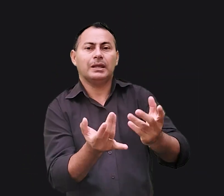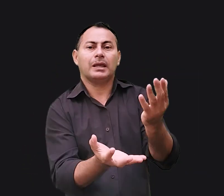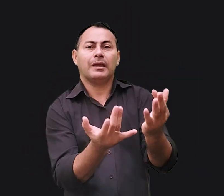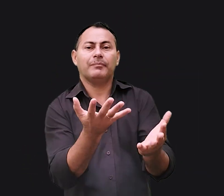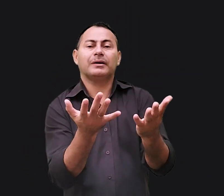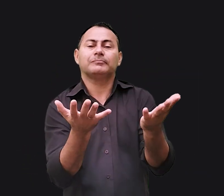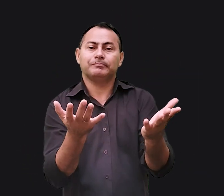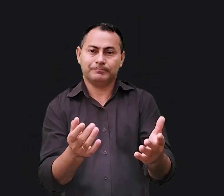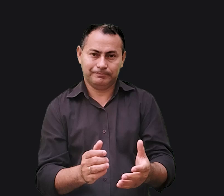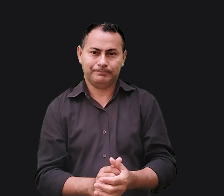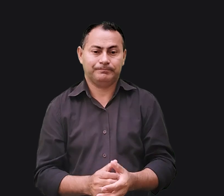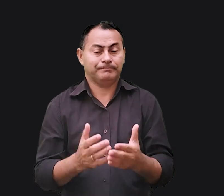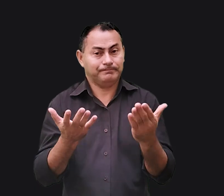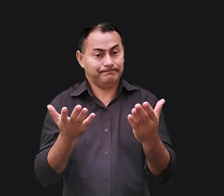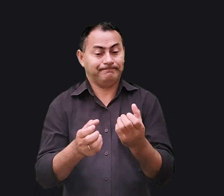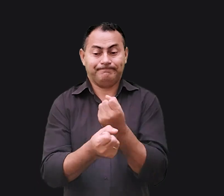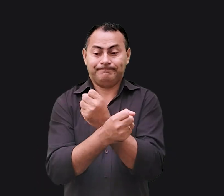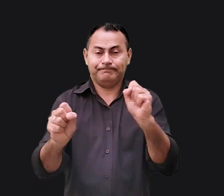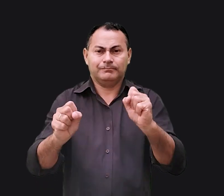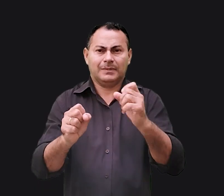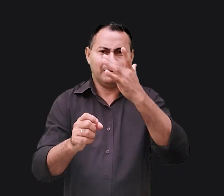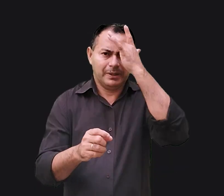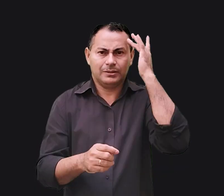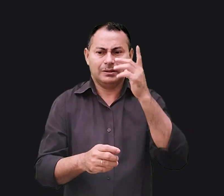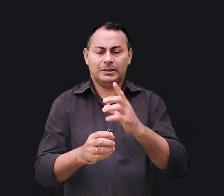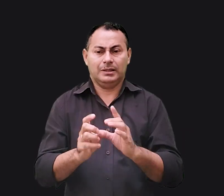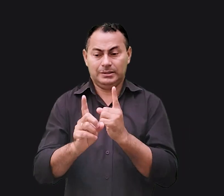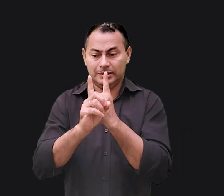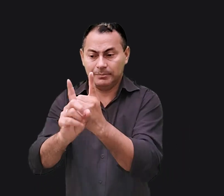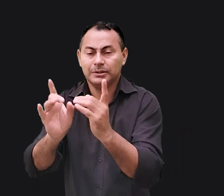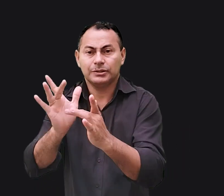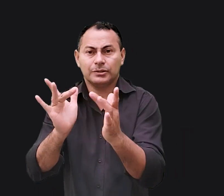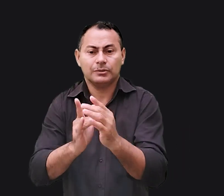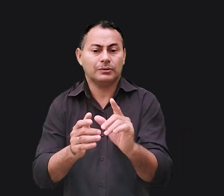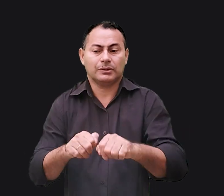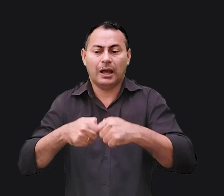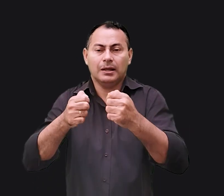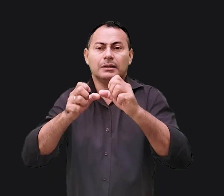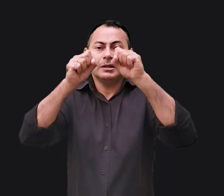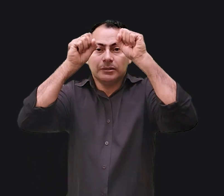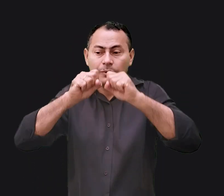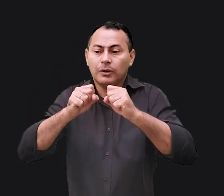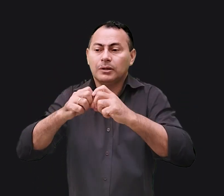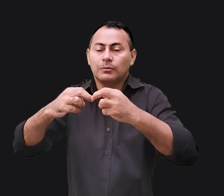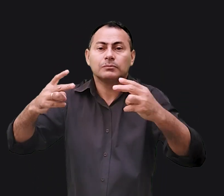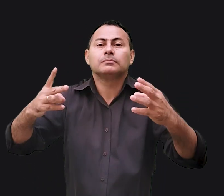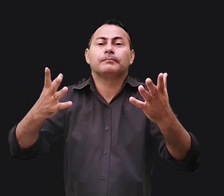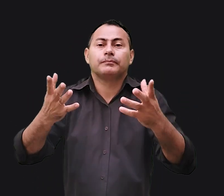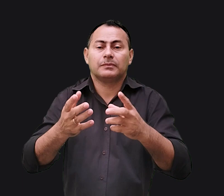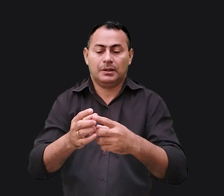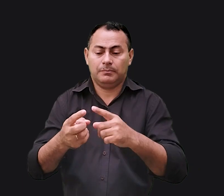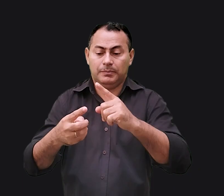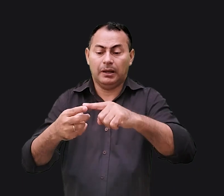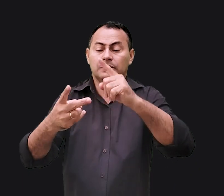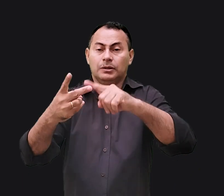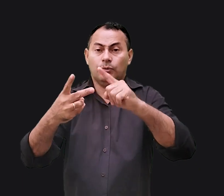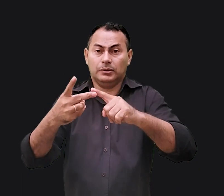queima. É impossível alguém ser discípulo de Jesus e não dar frutos. A segunda exortação de Jesus